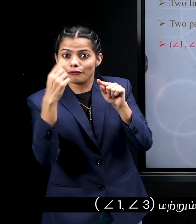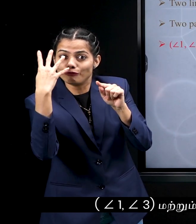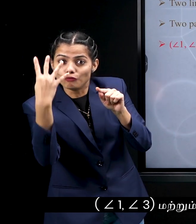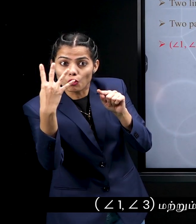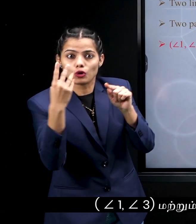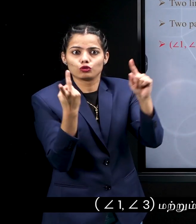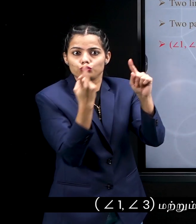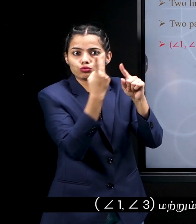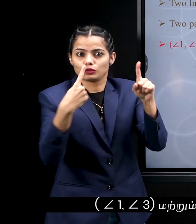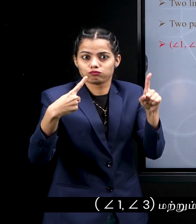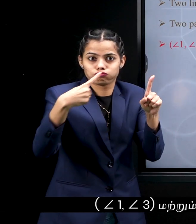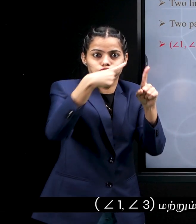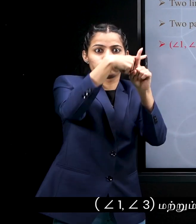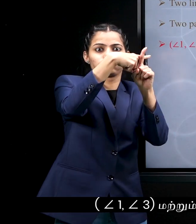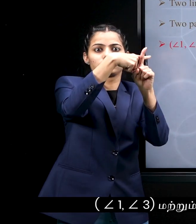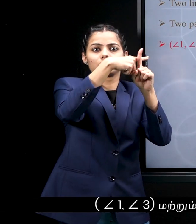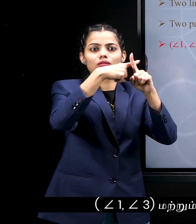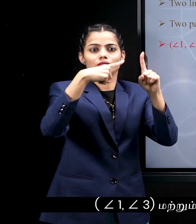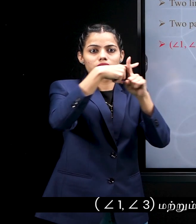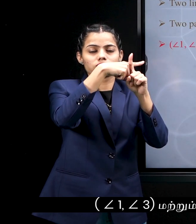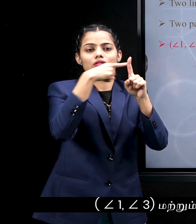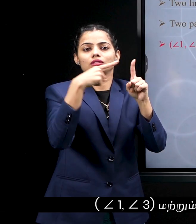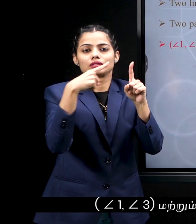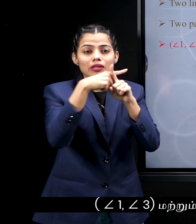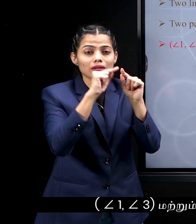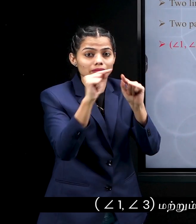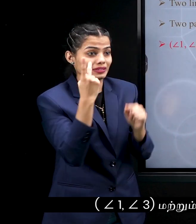2, குறுங்கோணம் 4 இரண்டு செங்குத்து கோண ஜோடிகள்.